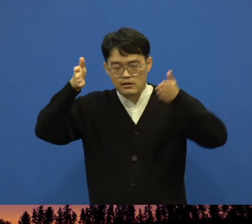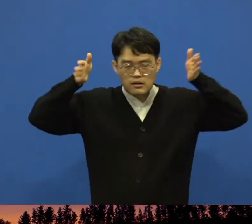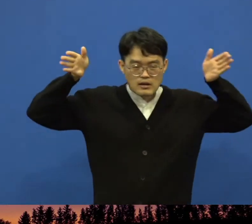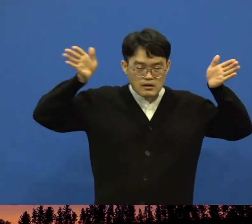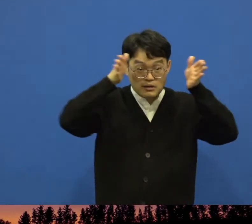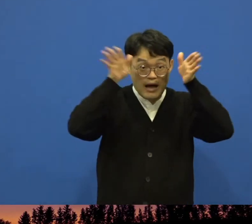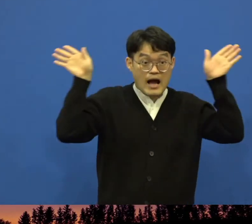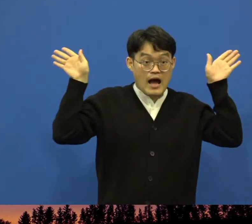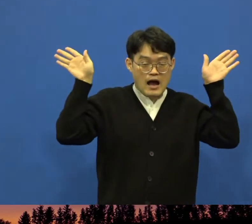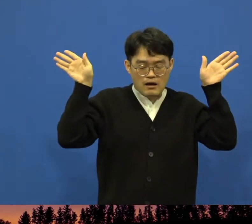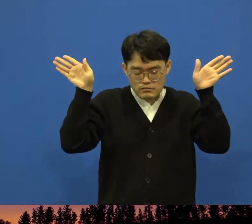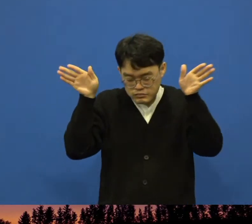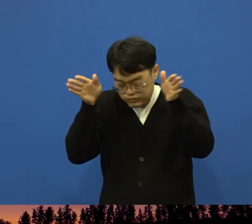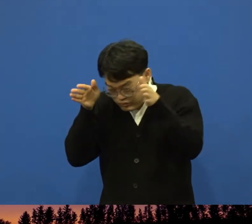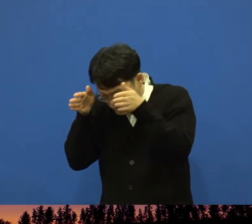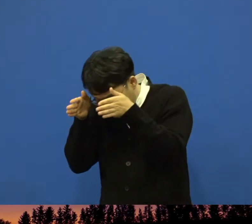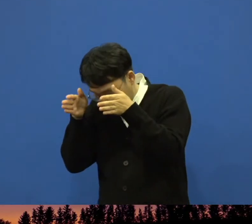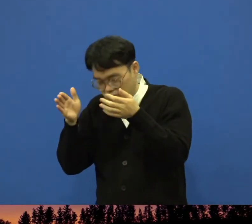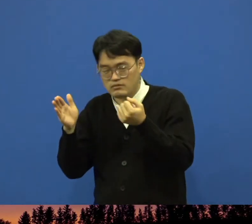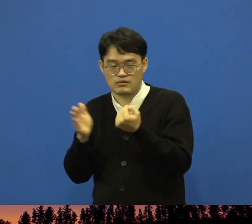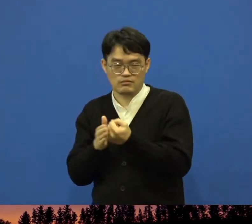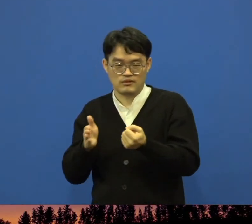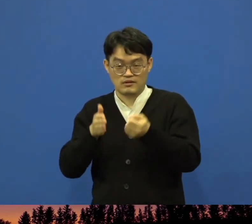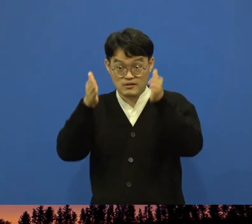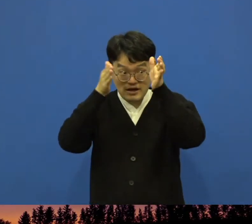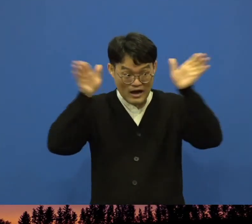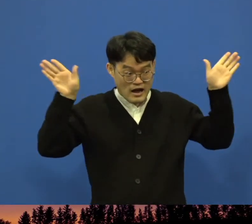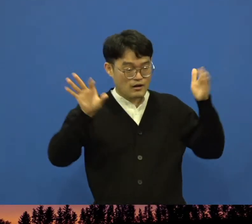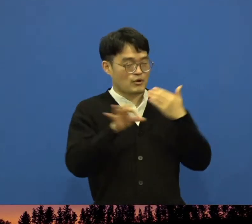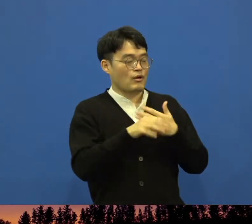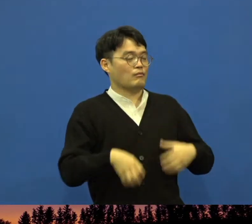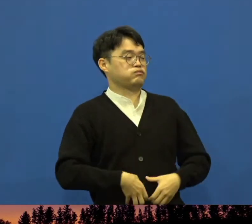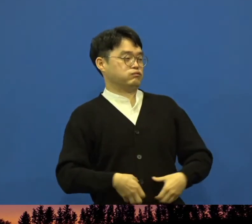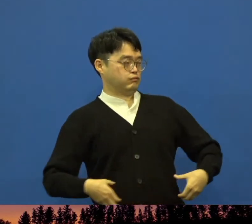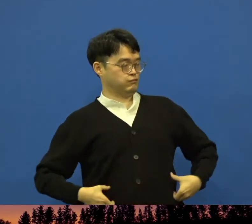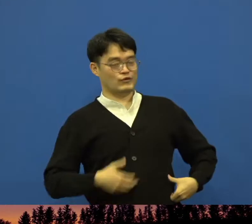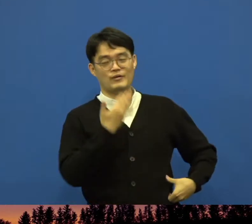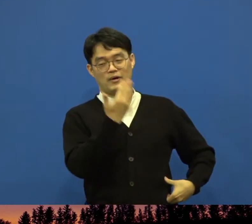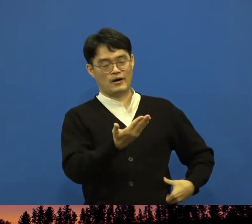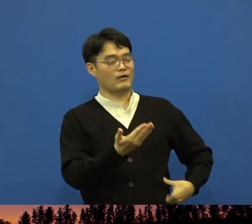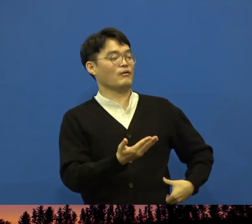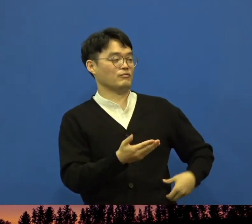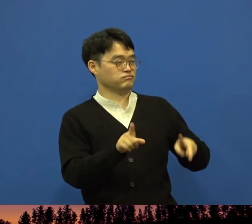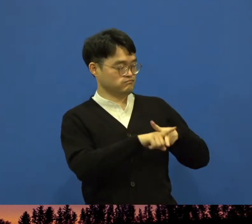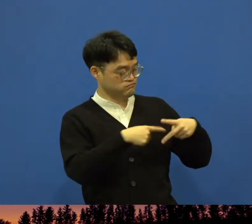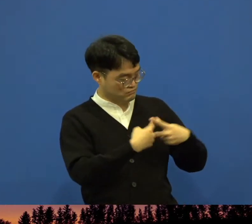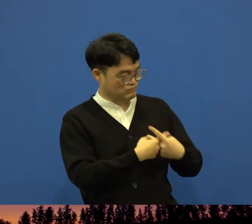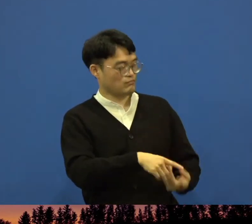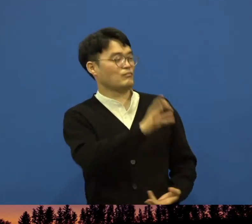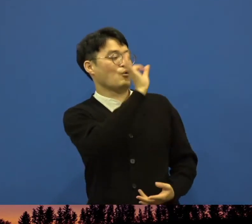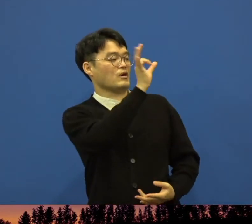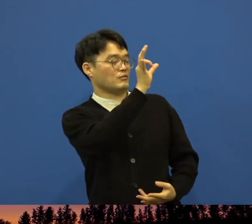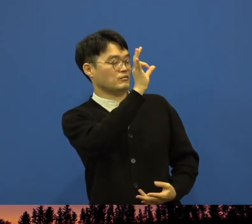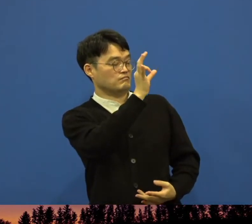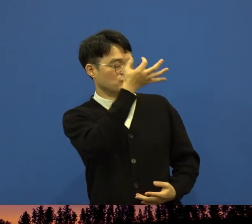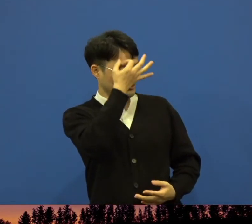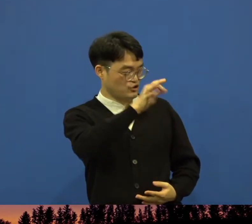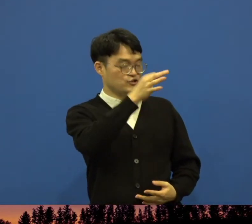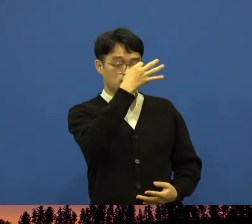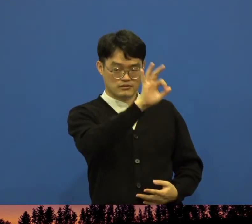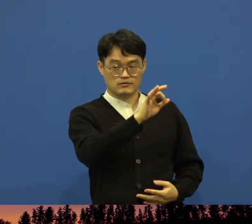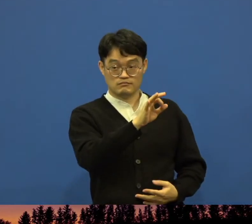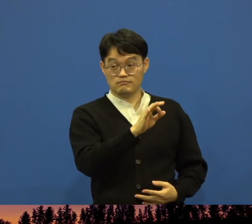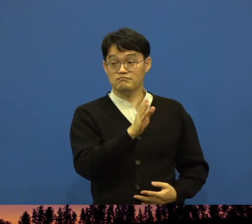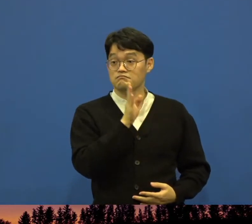넓어지면 구용력이 있어요. 이해력이 높아지고 또 다른 사람의 생각도 받아들이는 것도 많아지고